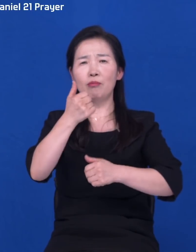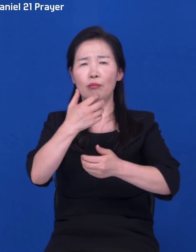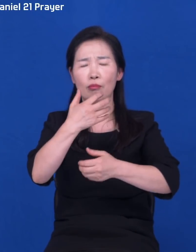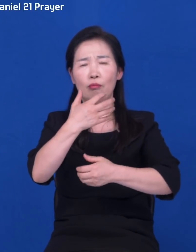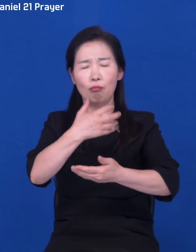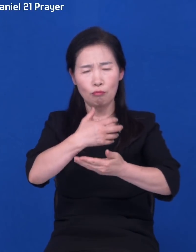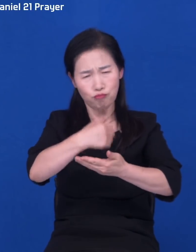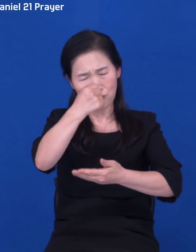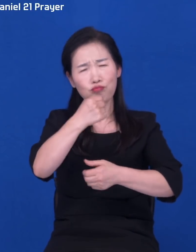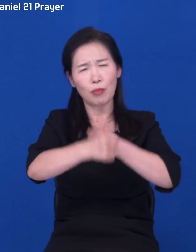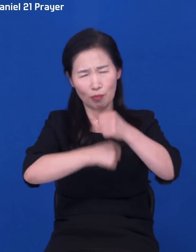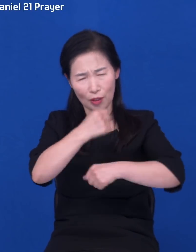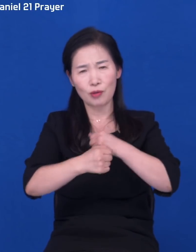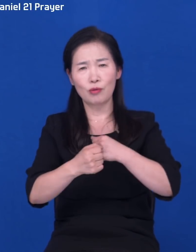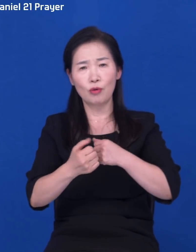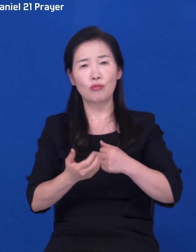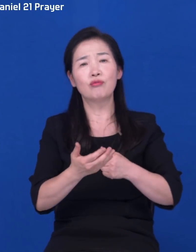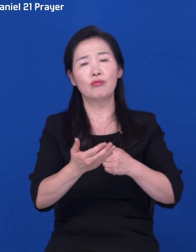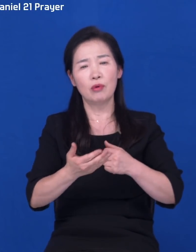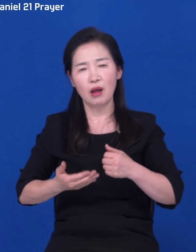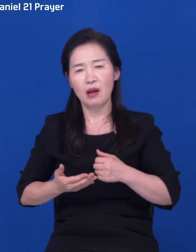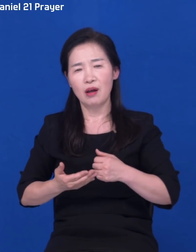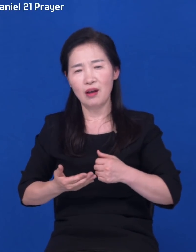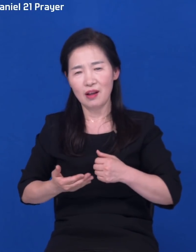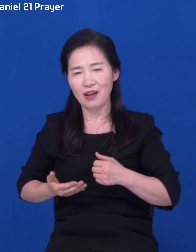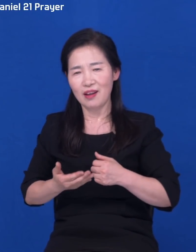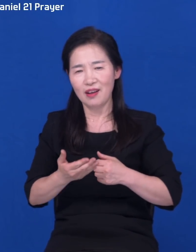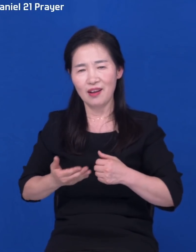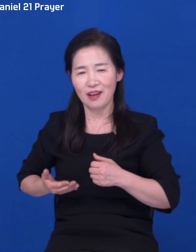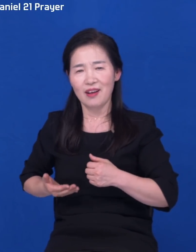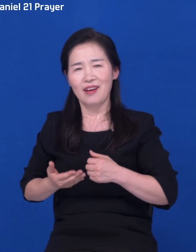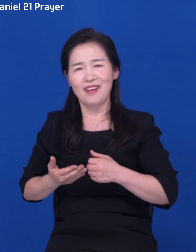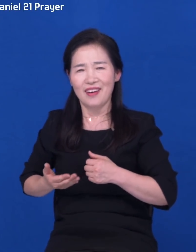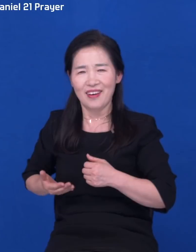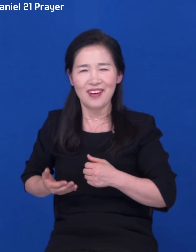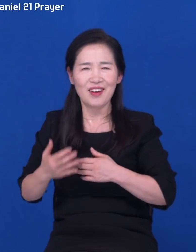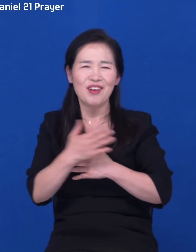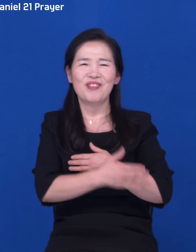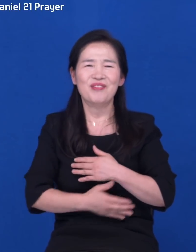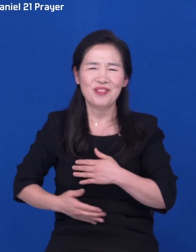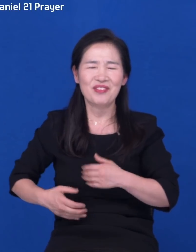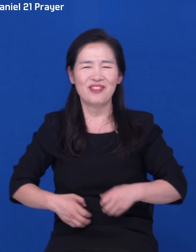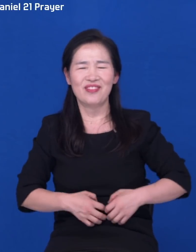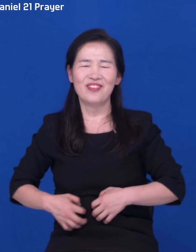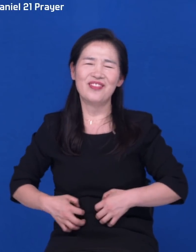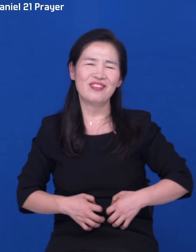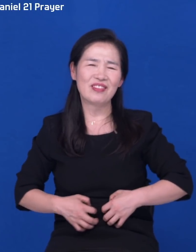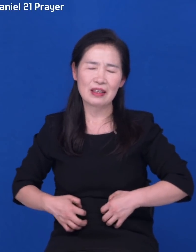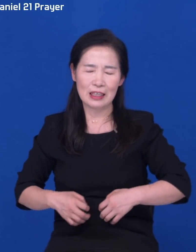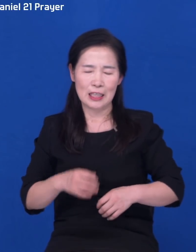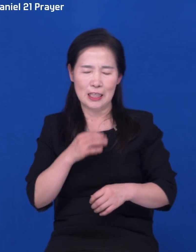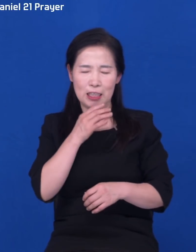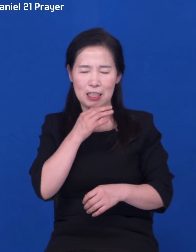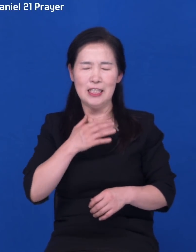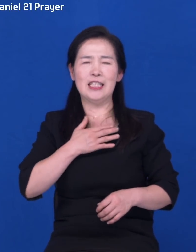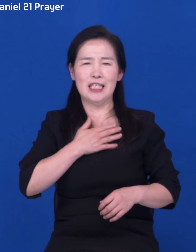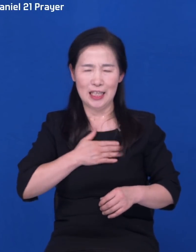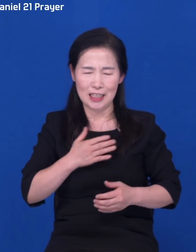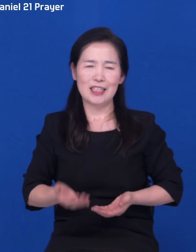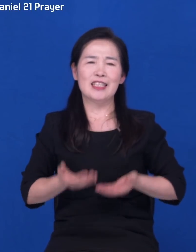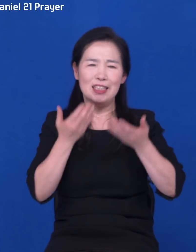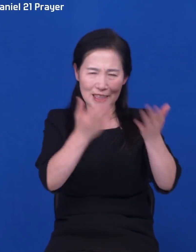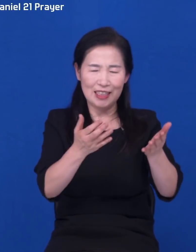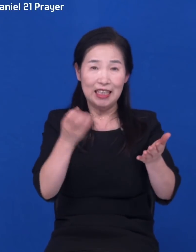해? 너 진짜 치사하다. 순간 이 생각이 딱 들면서, 주님 죄송해요. 안 뺏을게요. 드렸으니까 절대